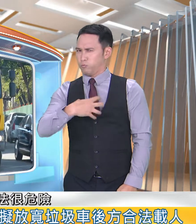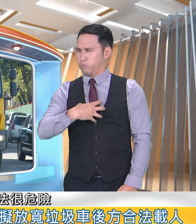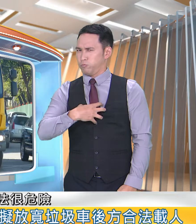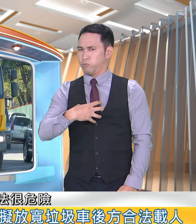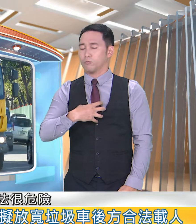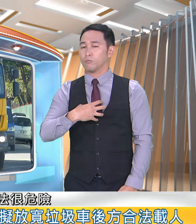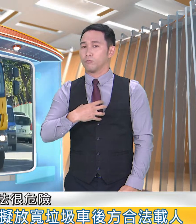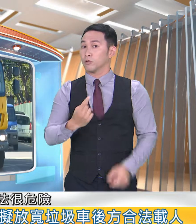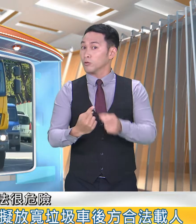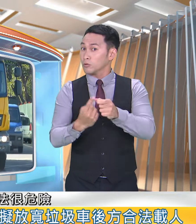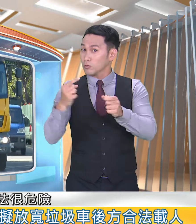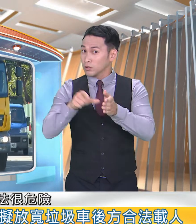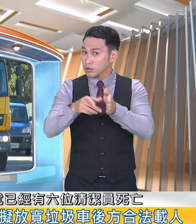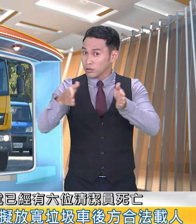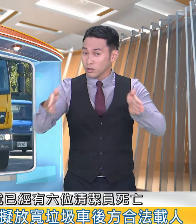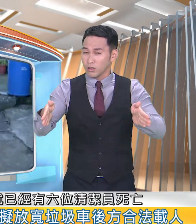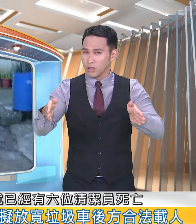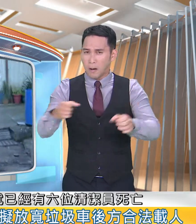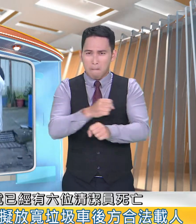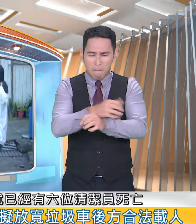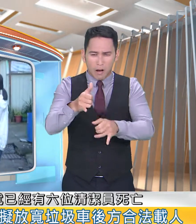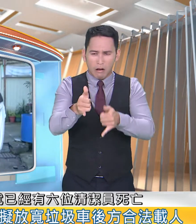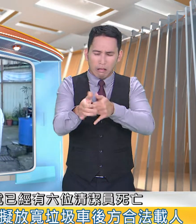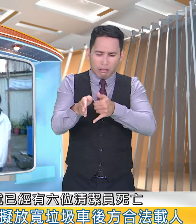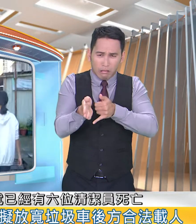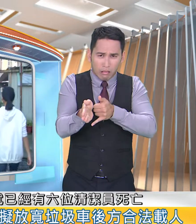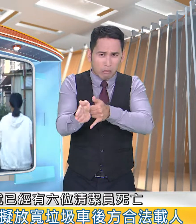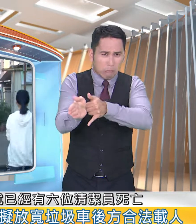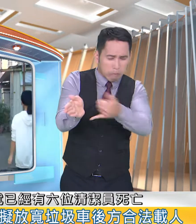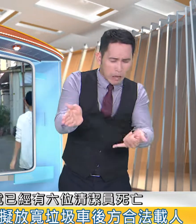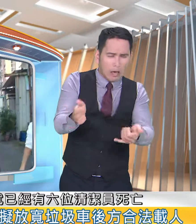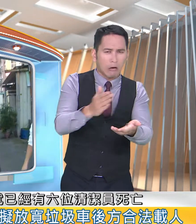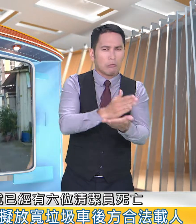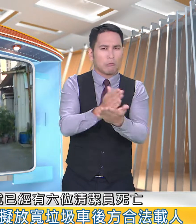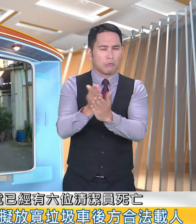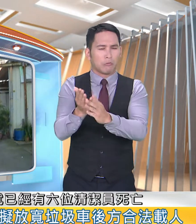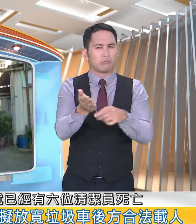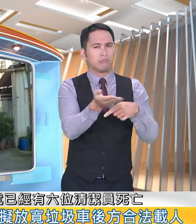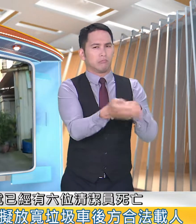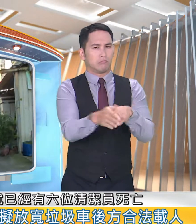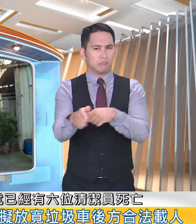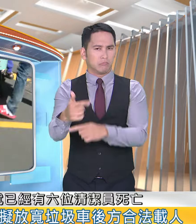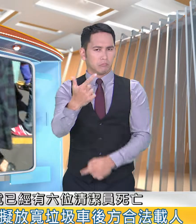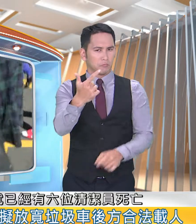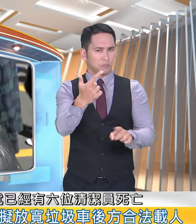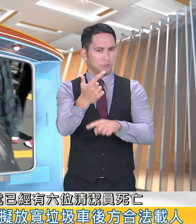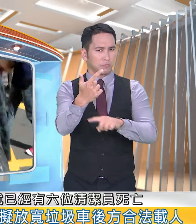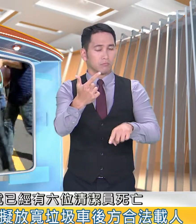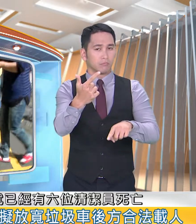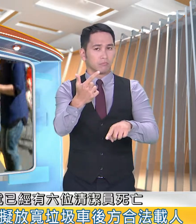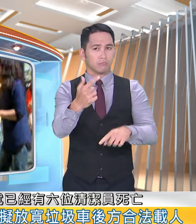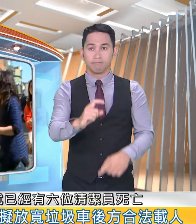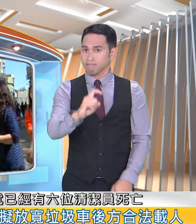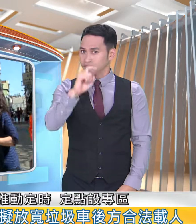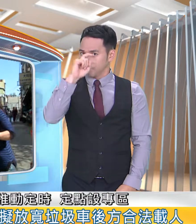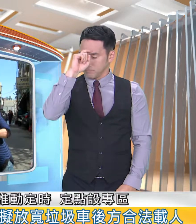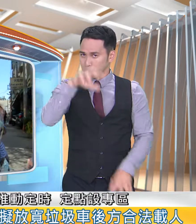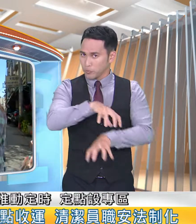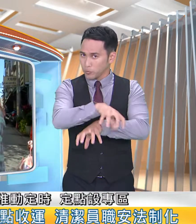险。光是2018年就已经有6位清洁员死亡，要求环保